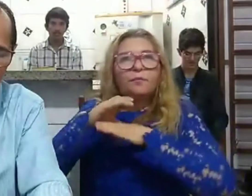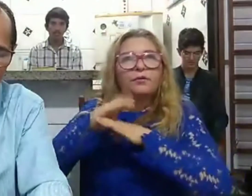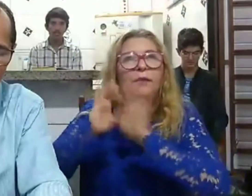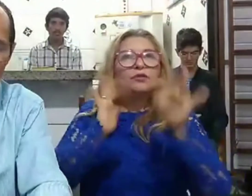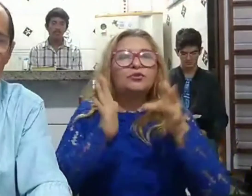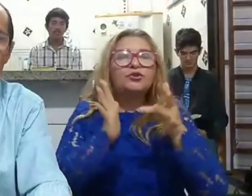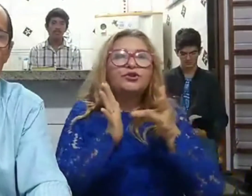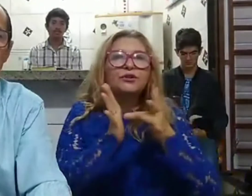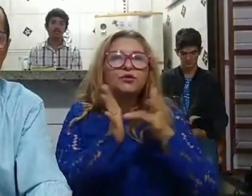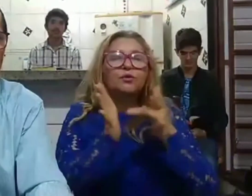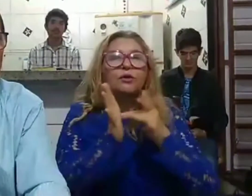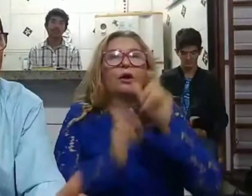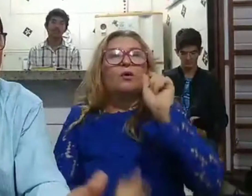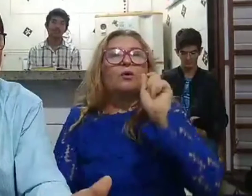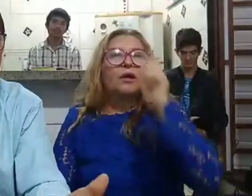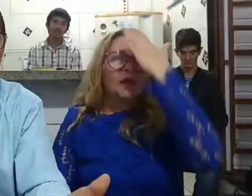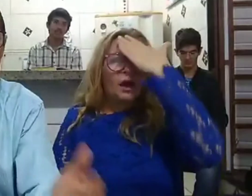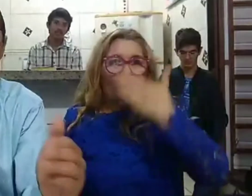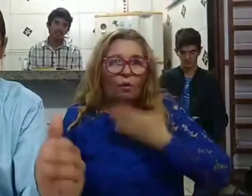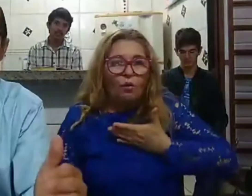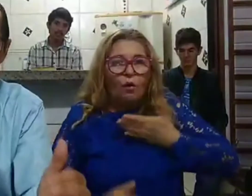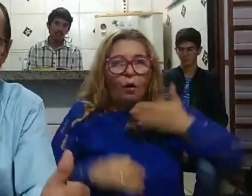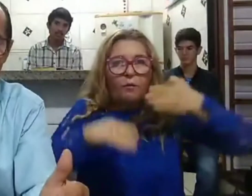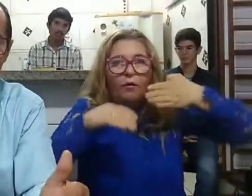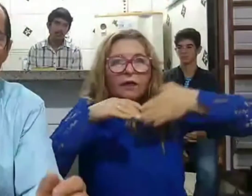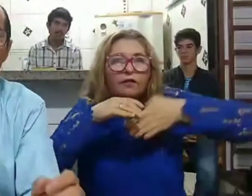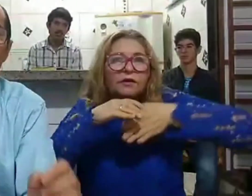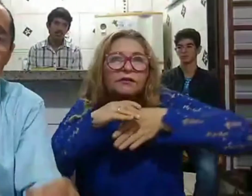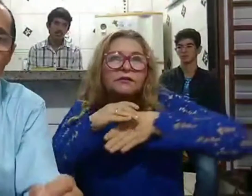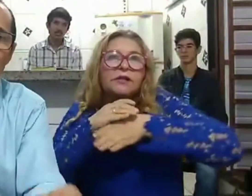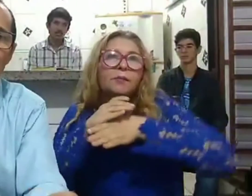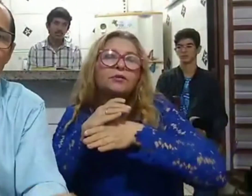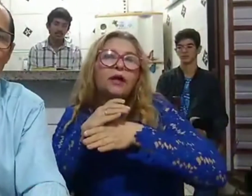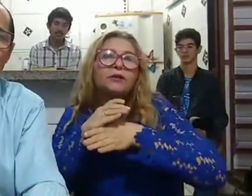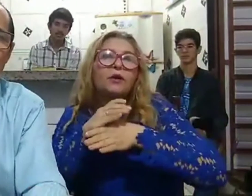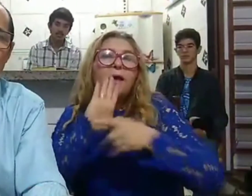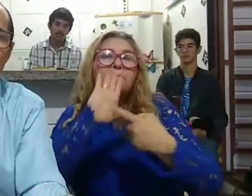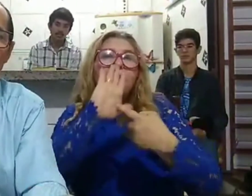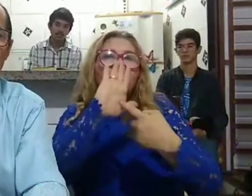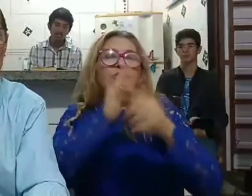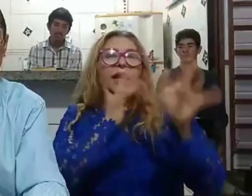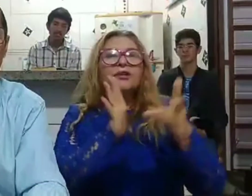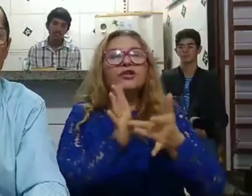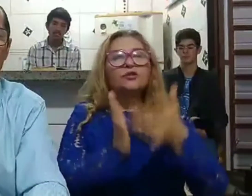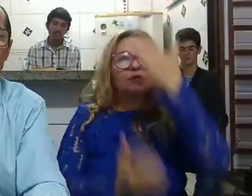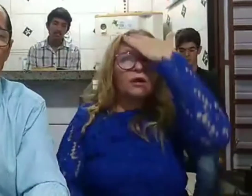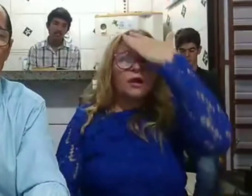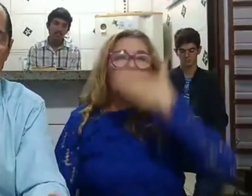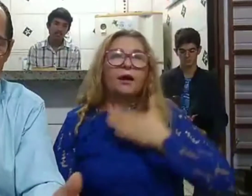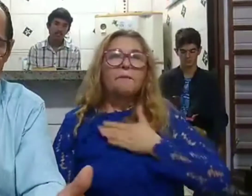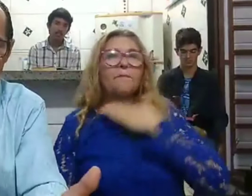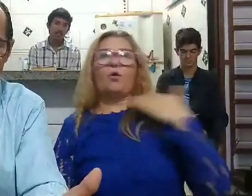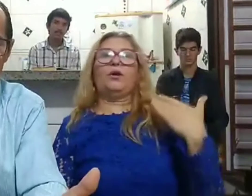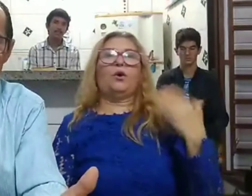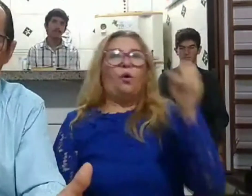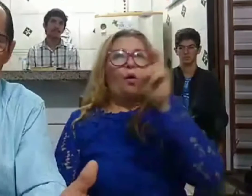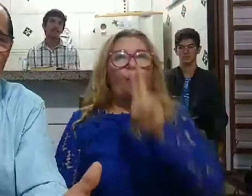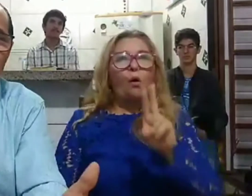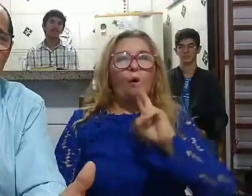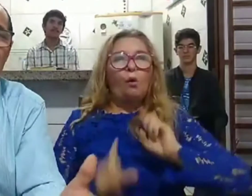do sepultamento era exatamente como eu disse de manhã, para mostrar que ele morreu. Porque senão os judeus iriam